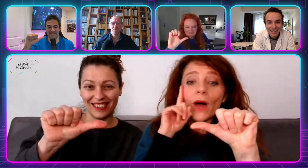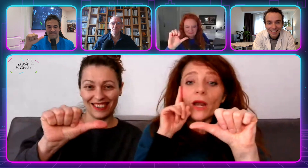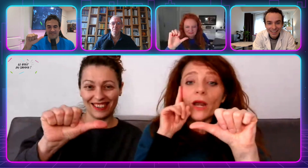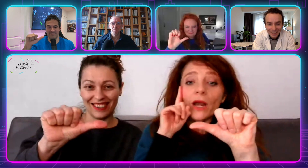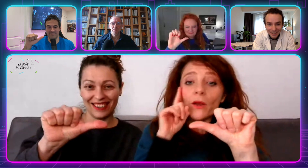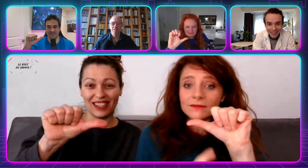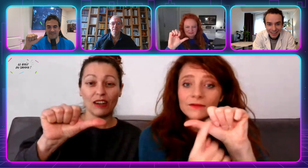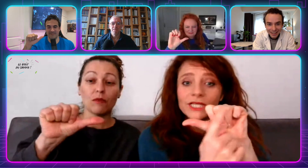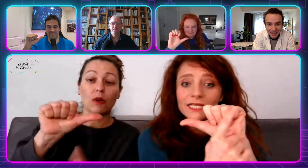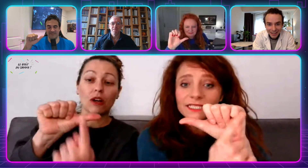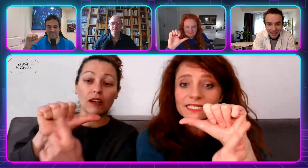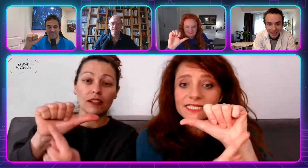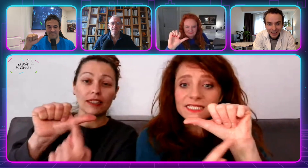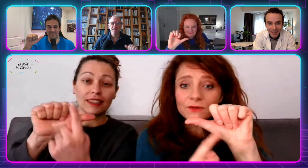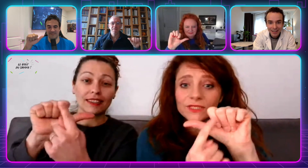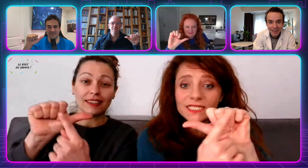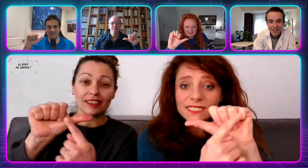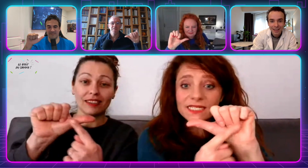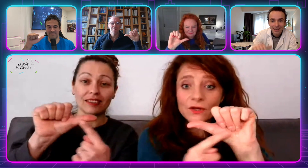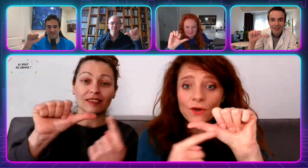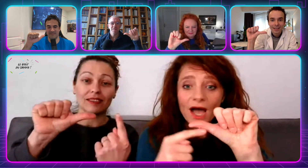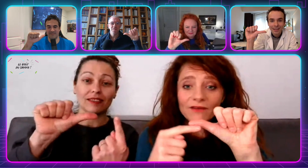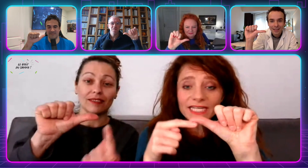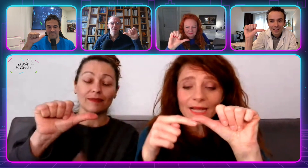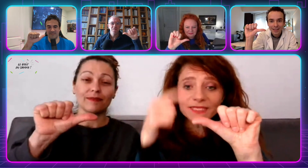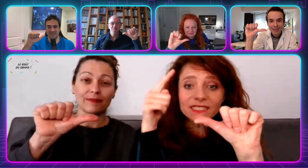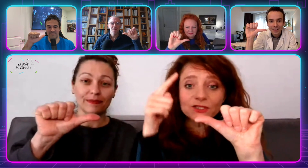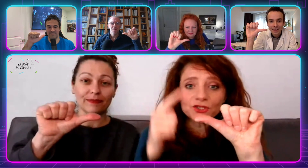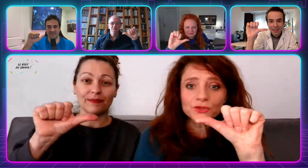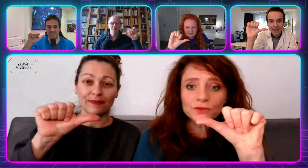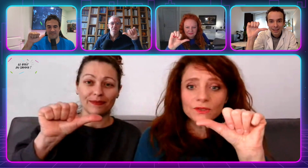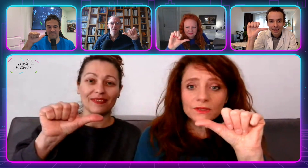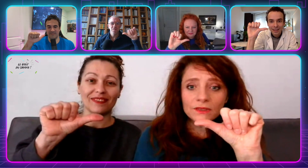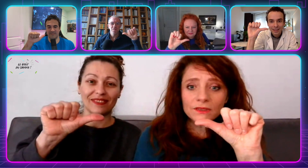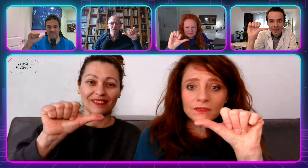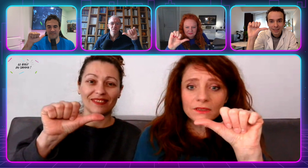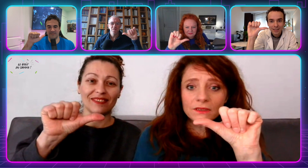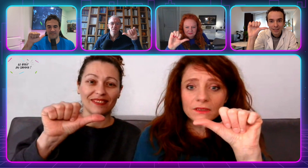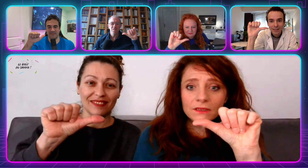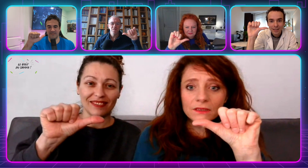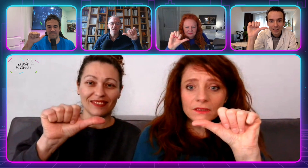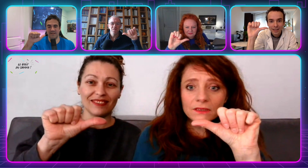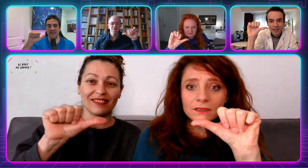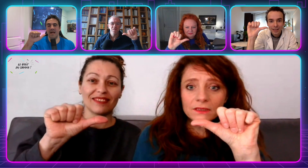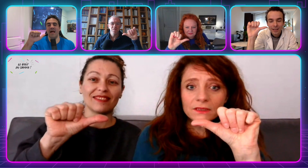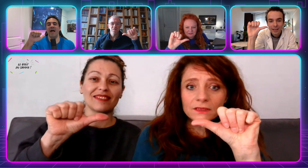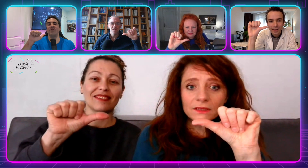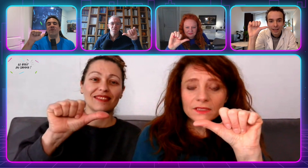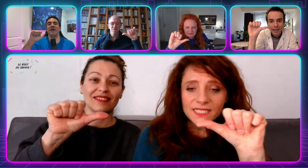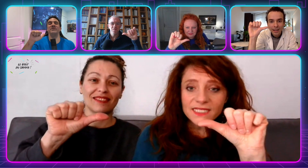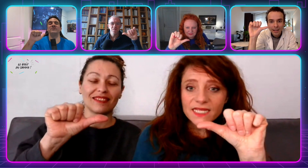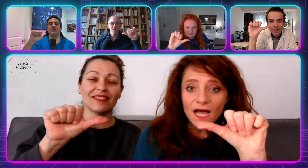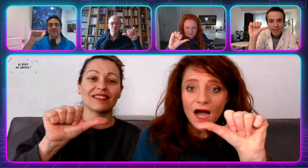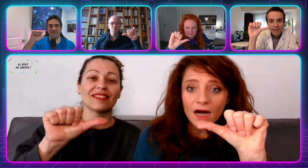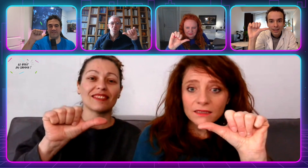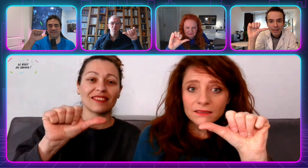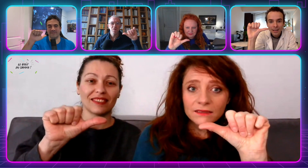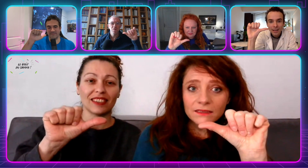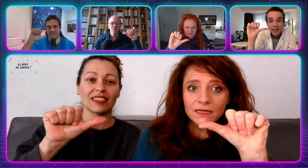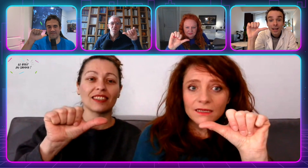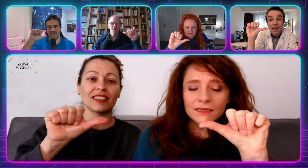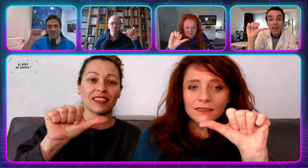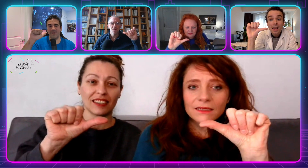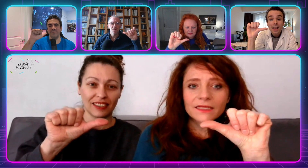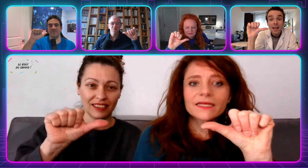A? Pourquoi le A? Regardez, ici, on dessine le A avec la petite queue. Ah, le A Ça, c'est minuscule, un en fait. A.